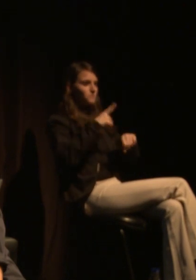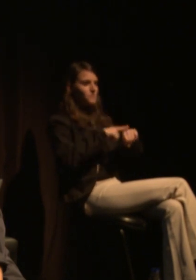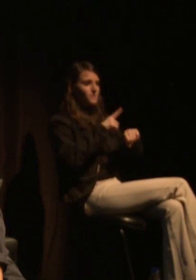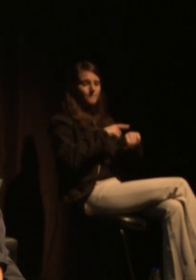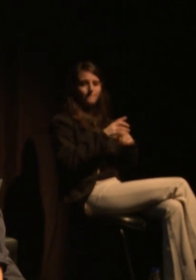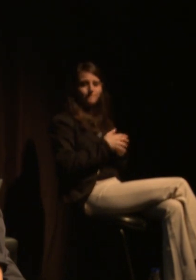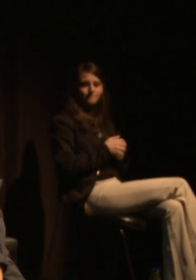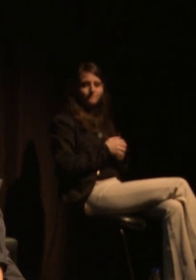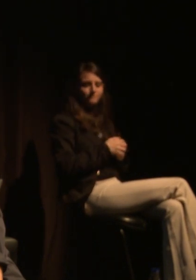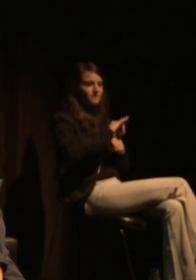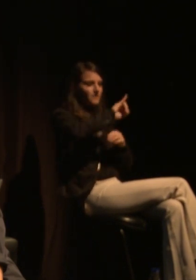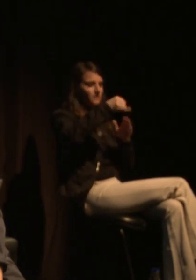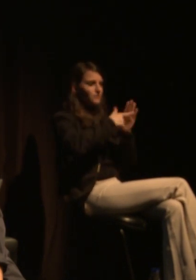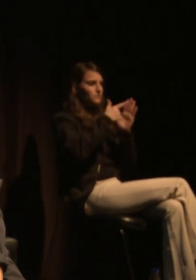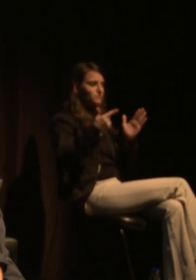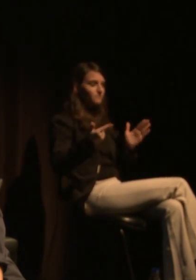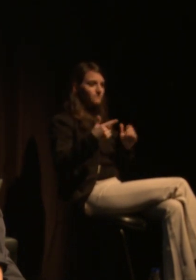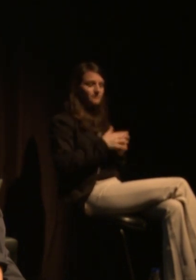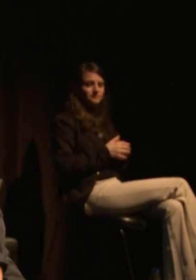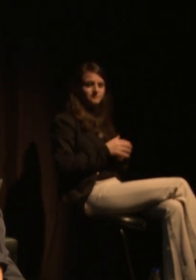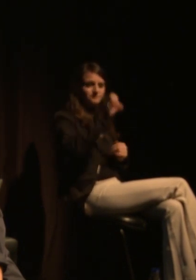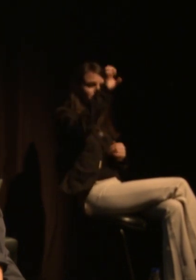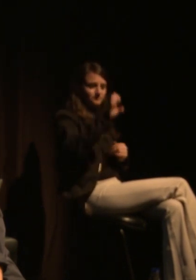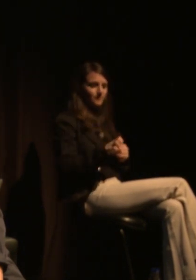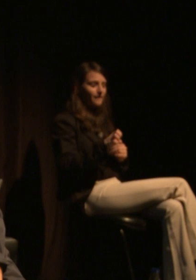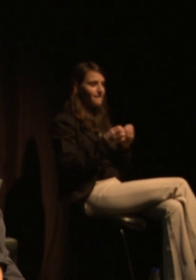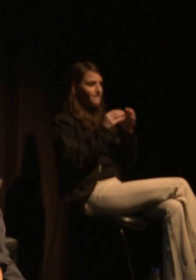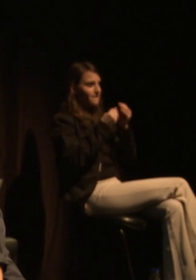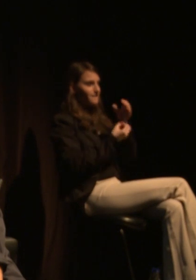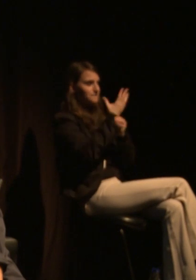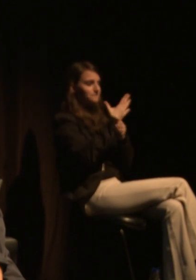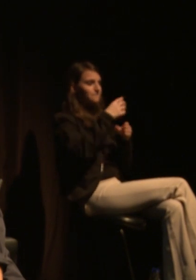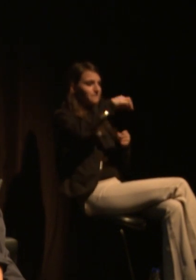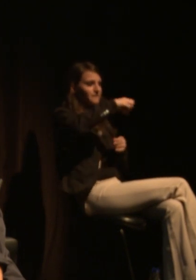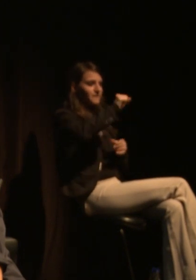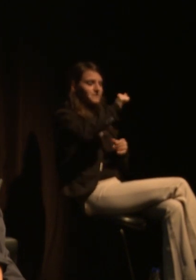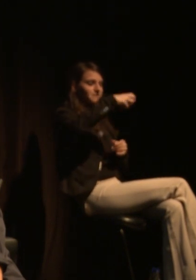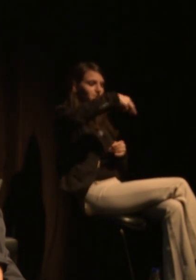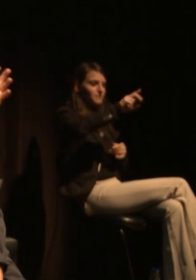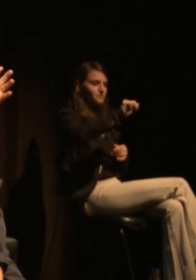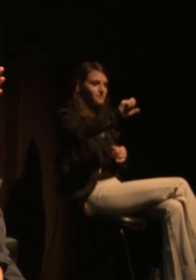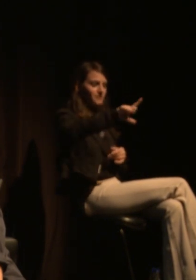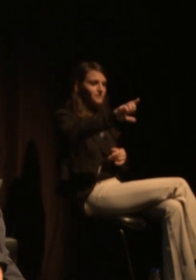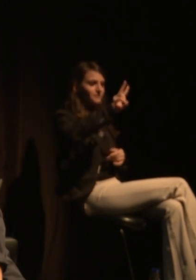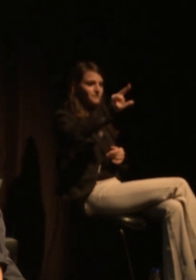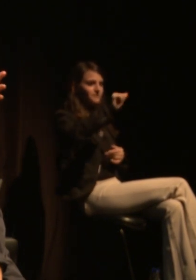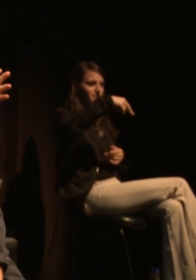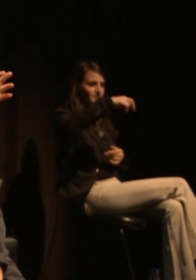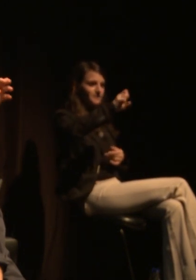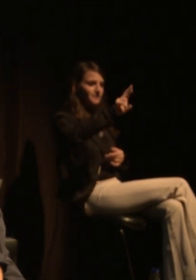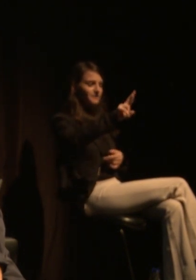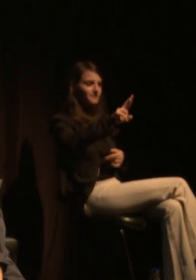Hora foi um jornal de centro-esquerda, fundado pelo Samuel Weiner, com financiamento do